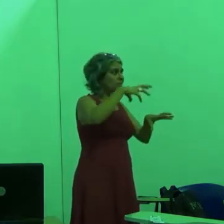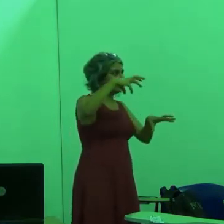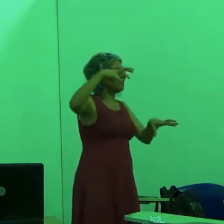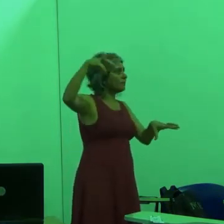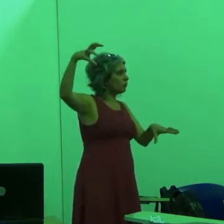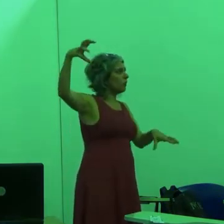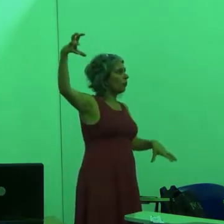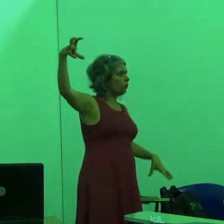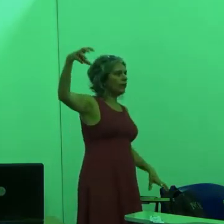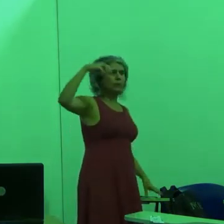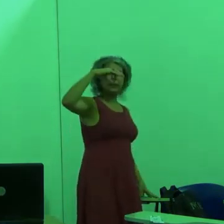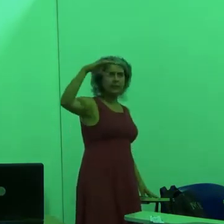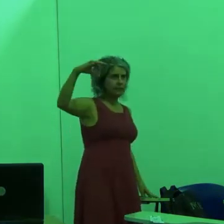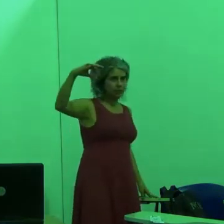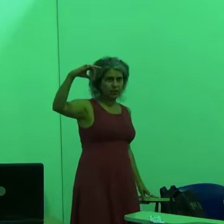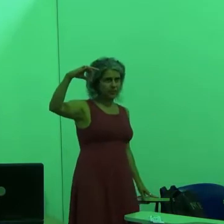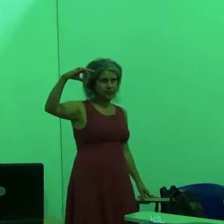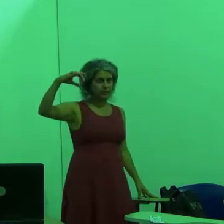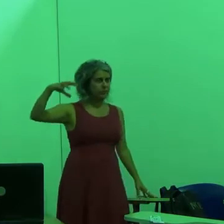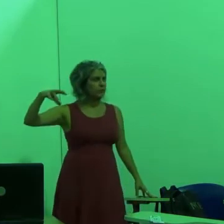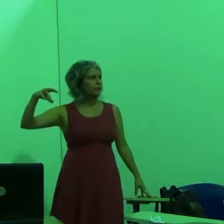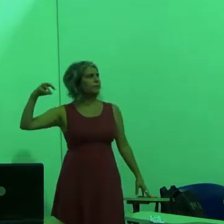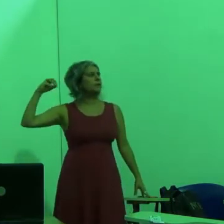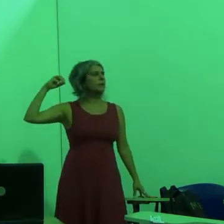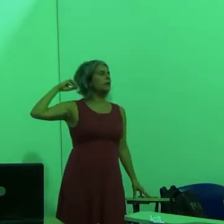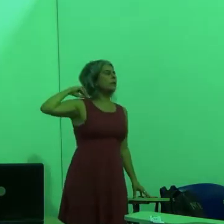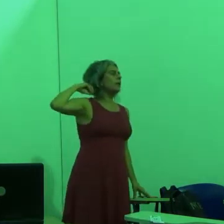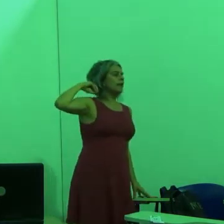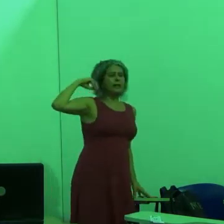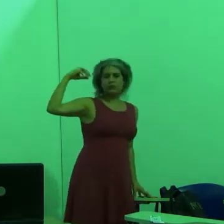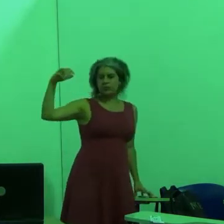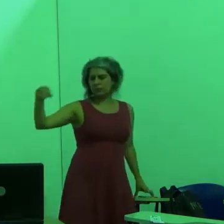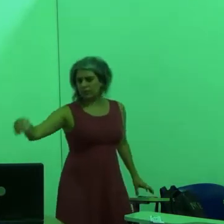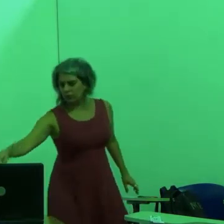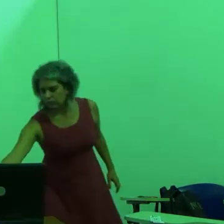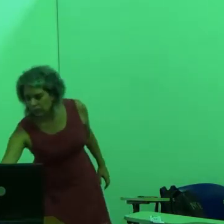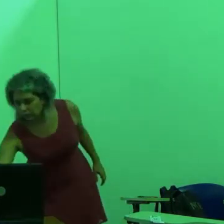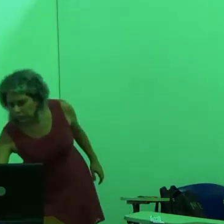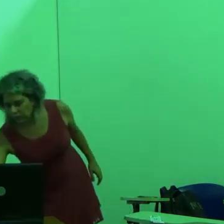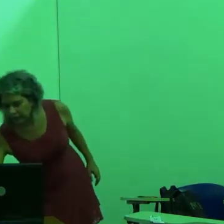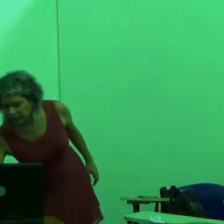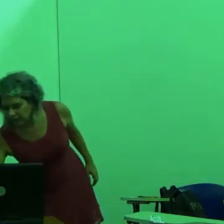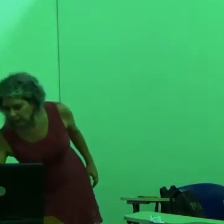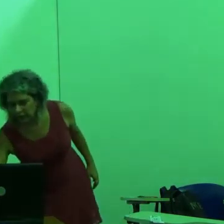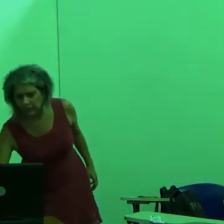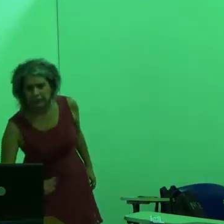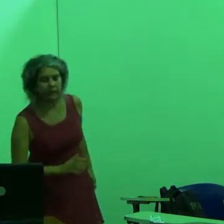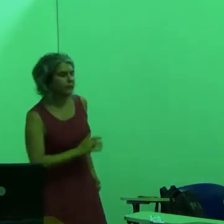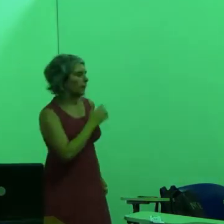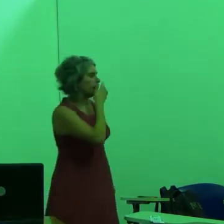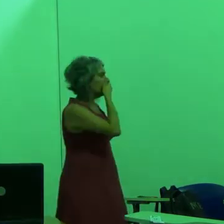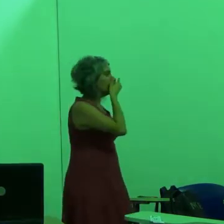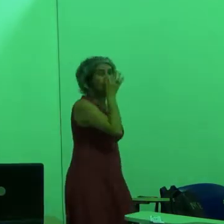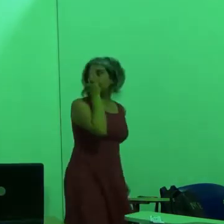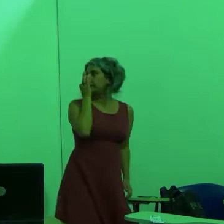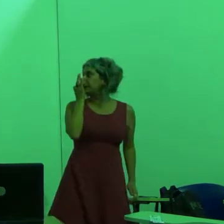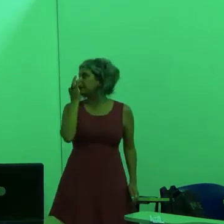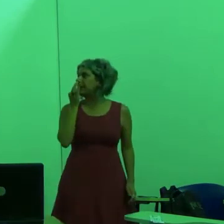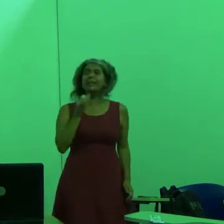ela entrevistou na longa. É uma delícia de ver esse trabalho dele. José Luiz de Júnior, vou colocar aqui essa gente foi entrevistar. E aí,